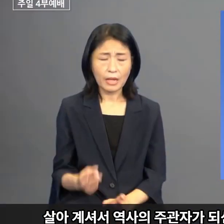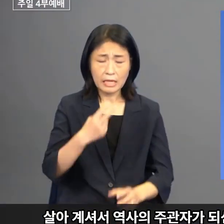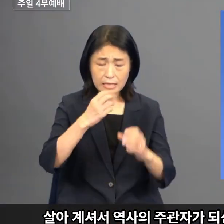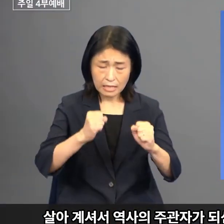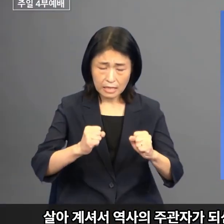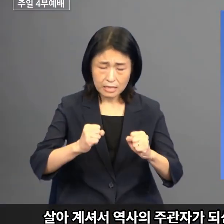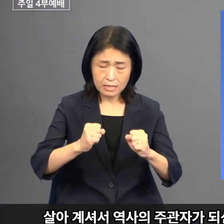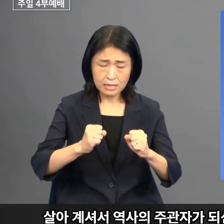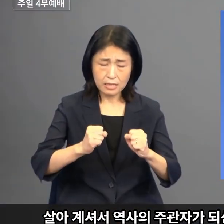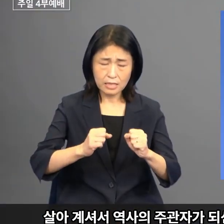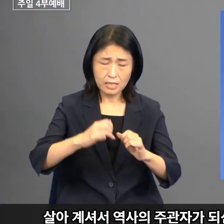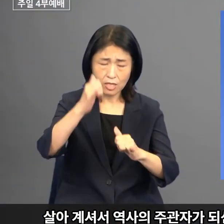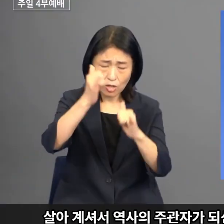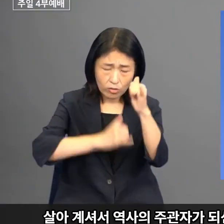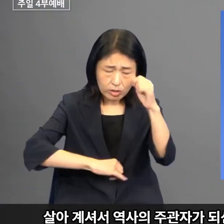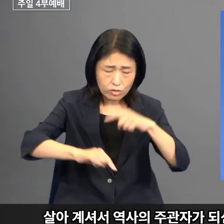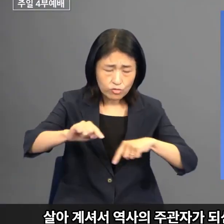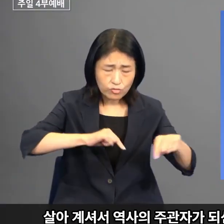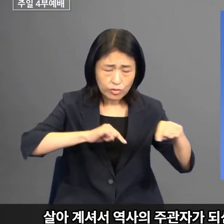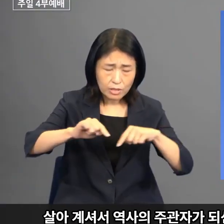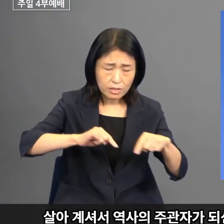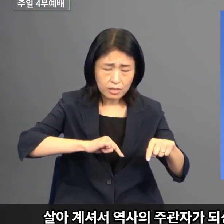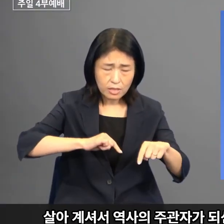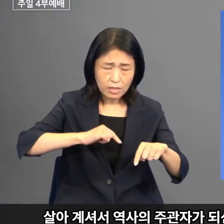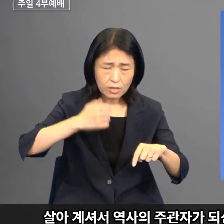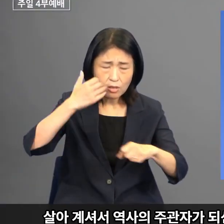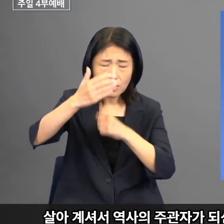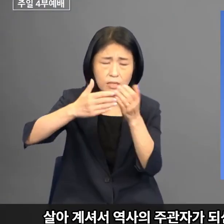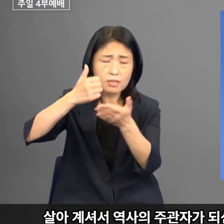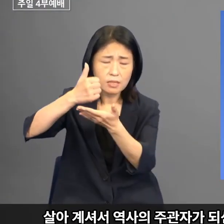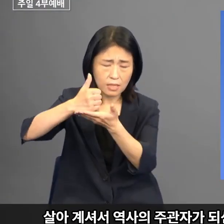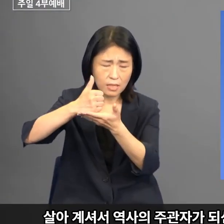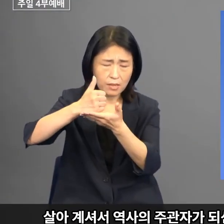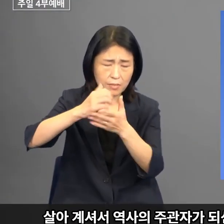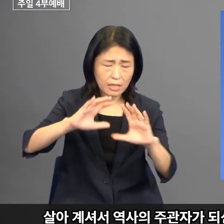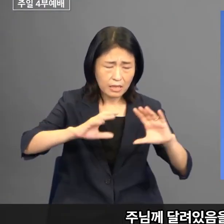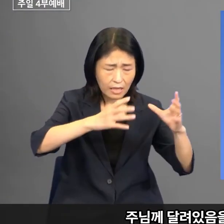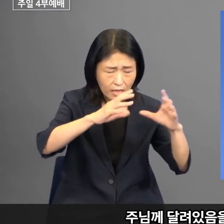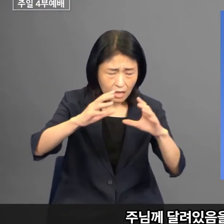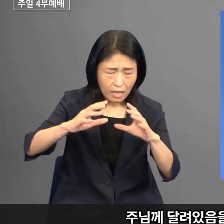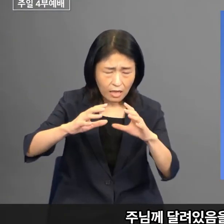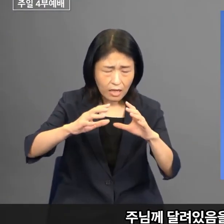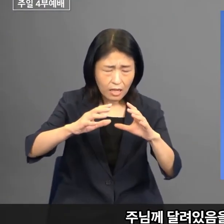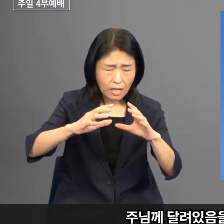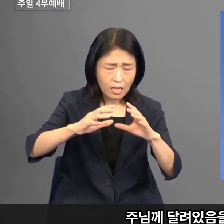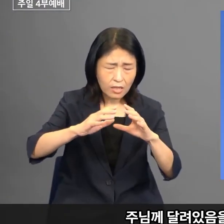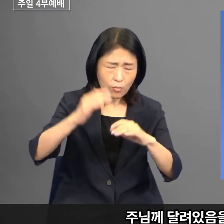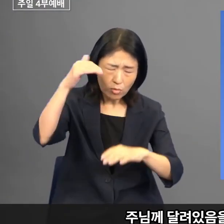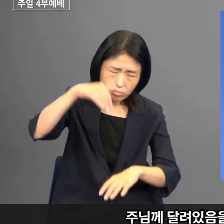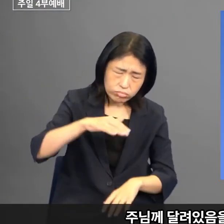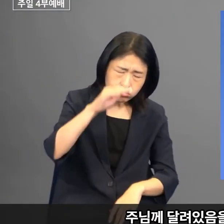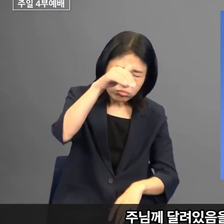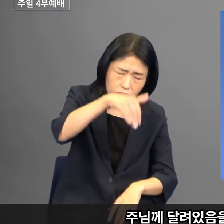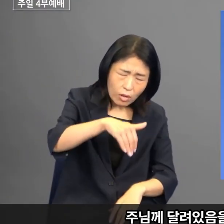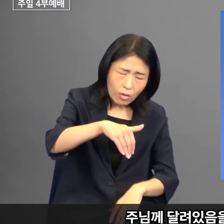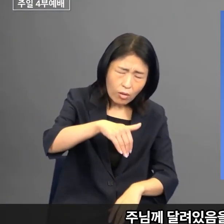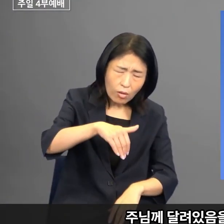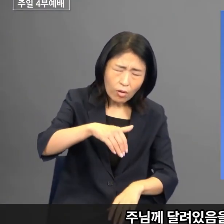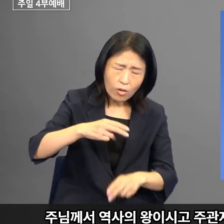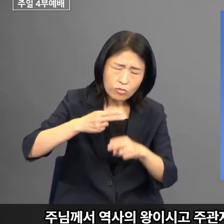살아계셔서 역사의 주관자가 되신 아버지 하나님, 나라의 흥망성쇠가 주님께 달려있음을 이 시간